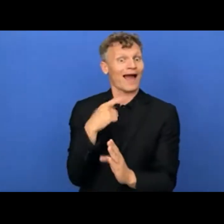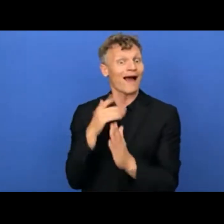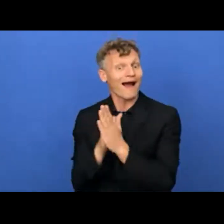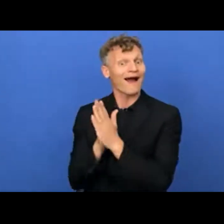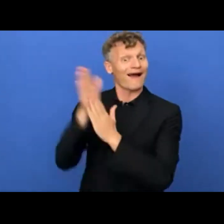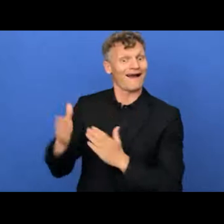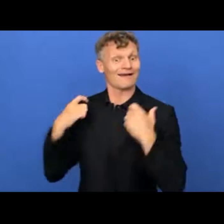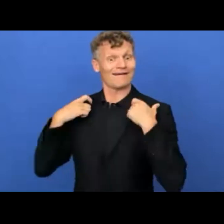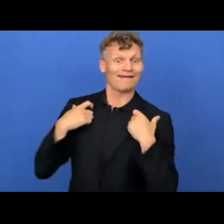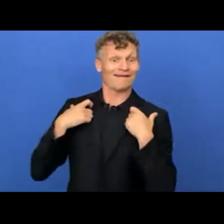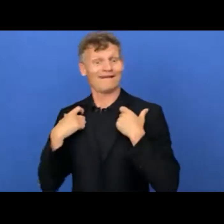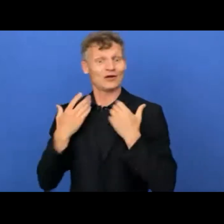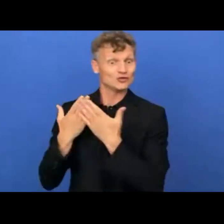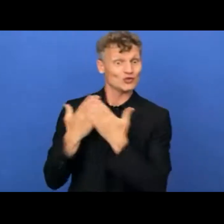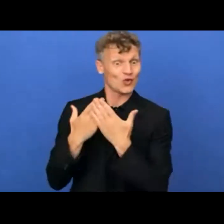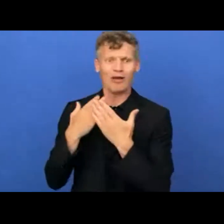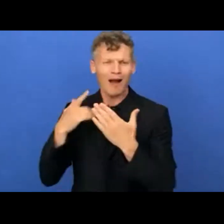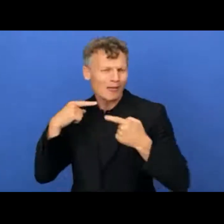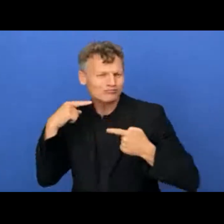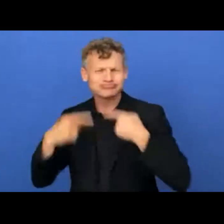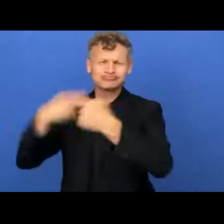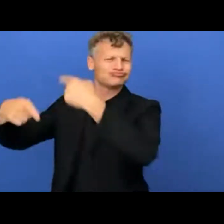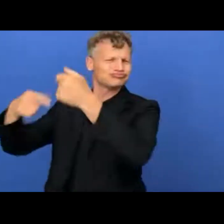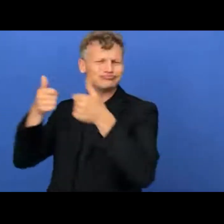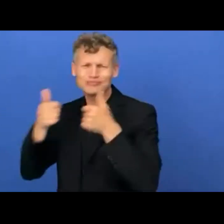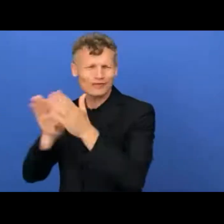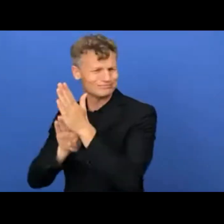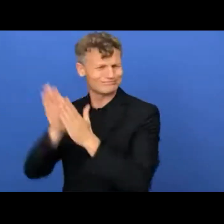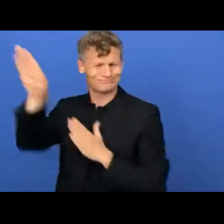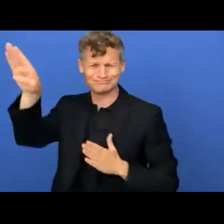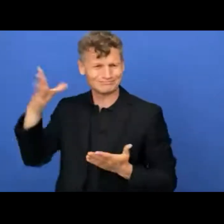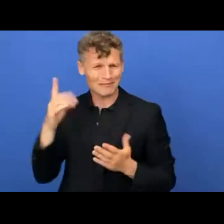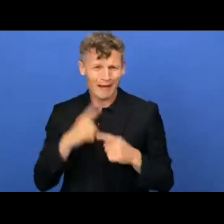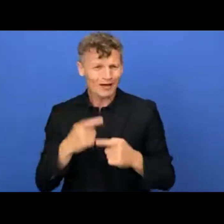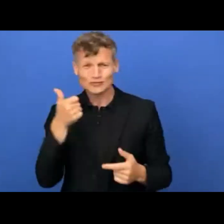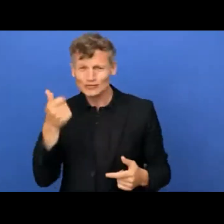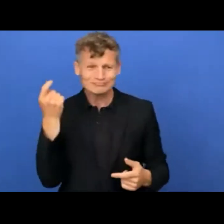trajectoire d'éducation de succès. Et pour les étés,